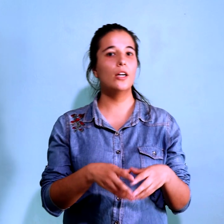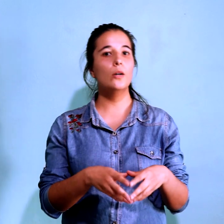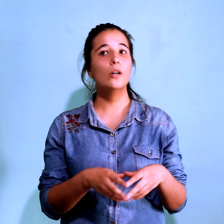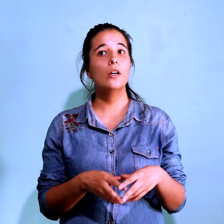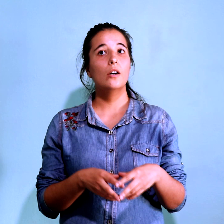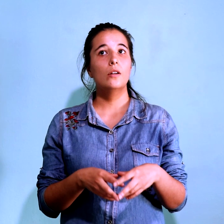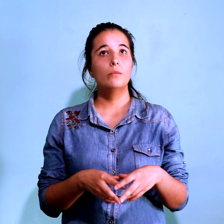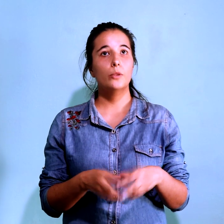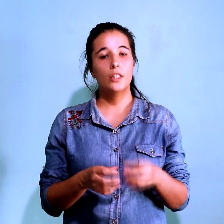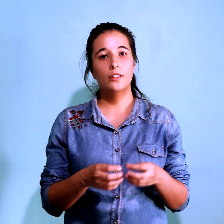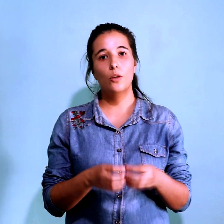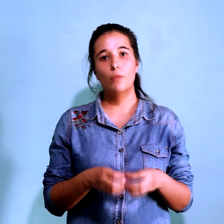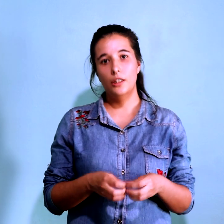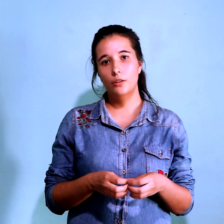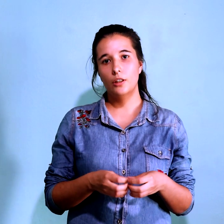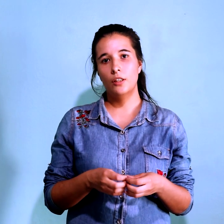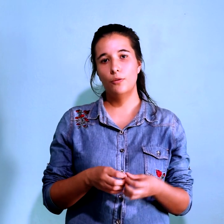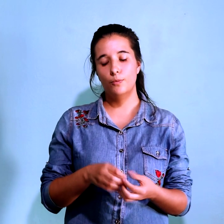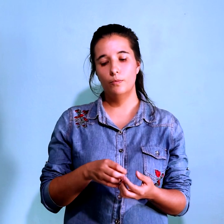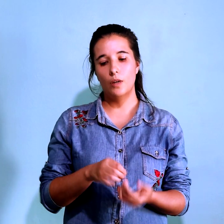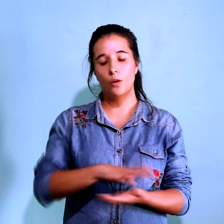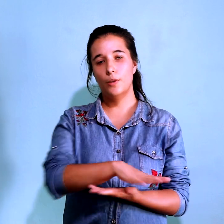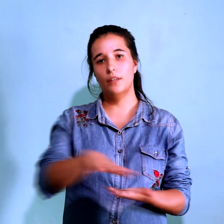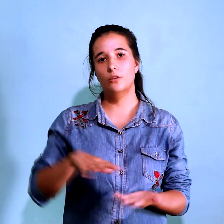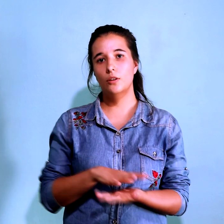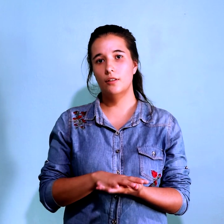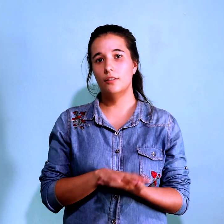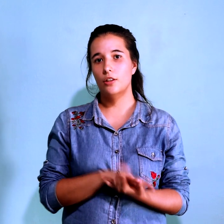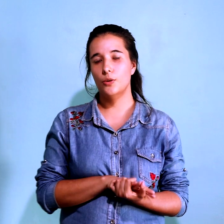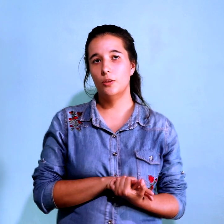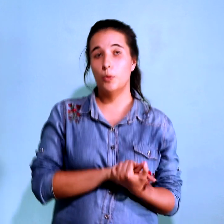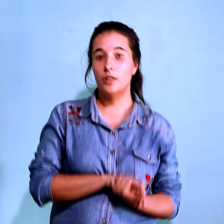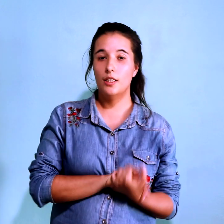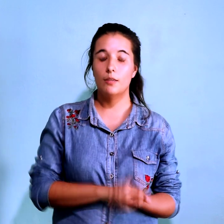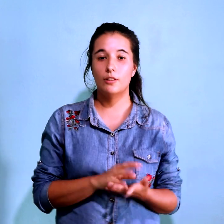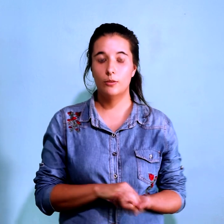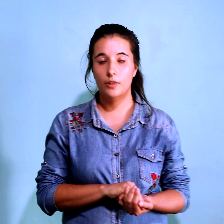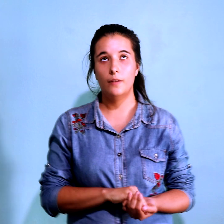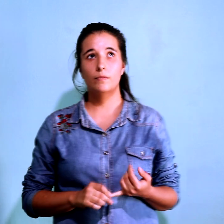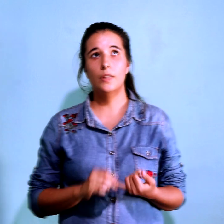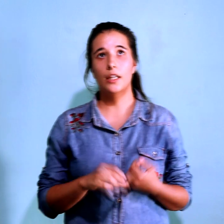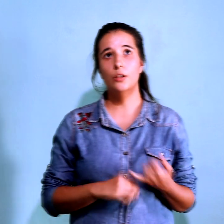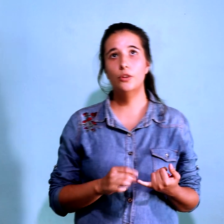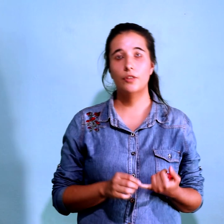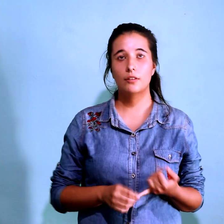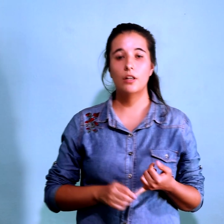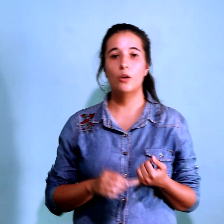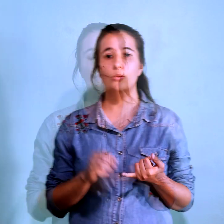Portugal. Poderia ter uma língua que acompanhasse todas essas regiões? Poderia, mas não tem. Tem a língua universal da